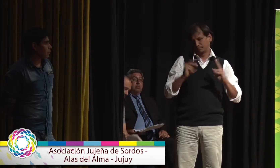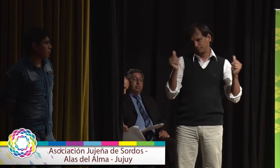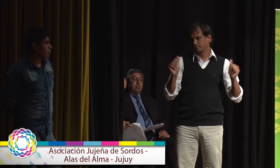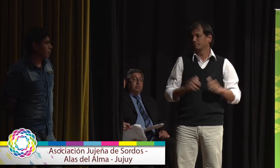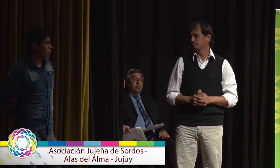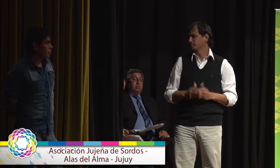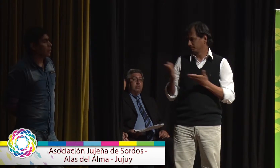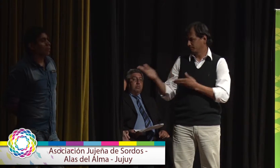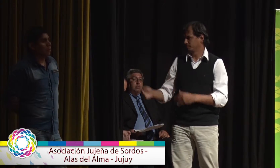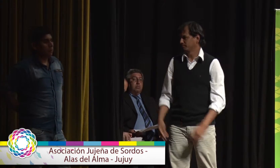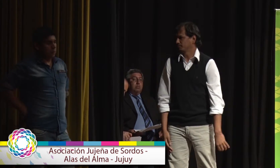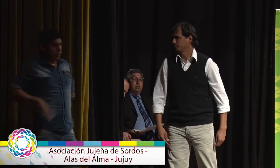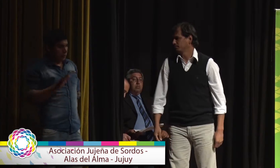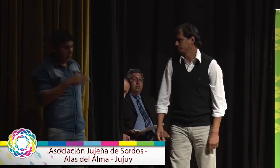Depende de cada canal.